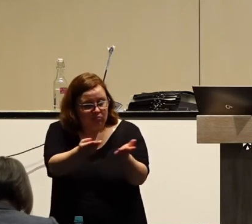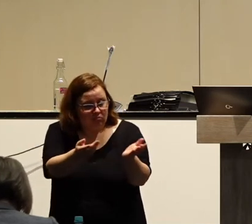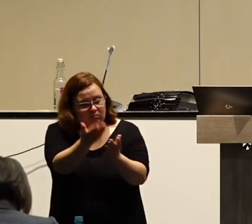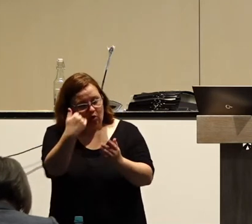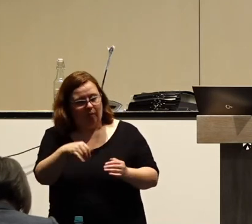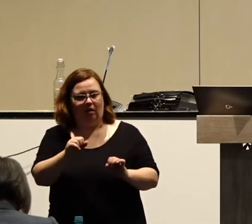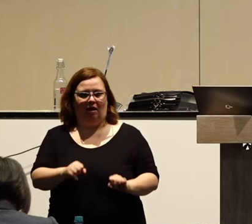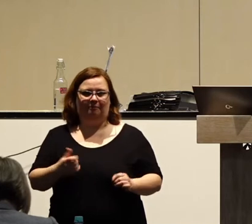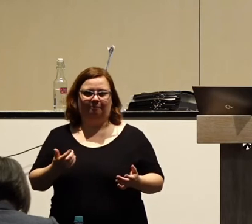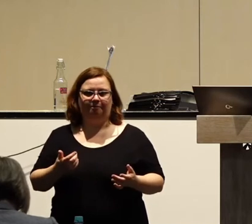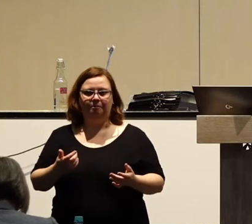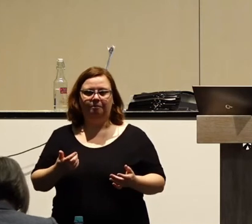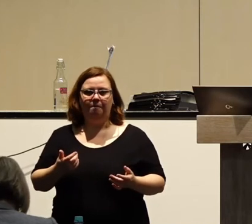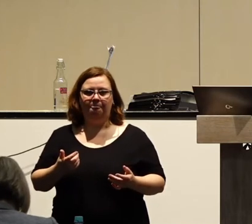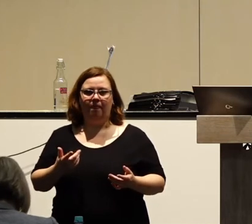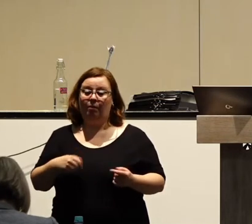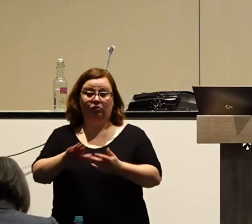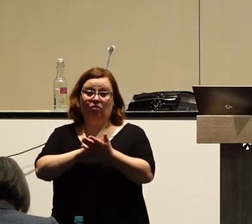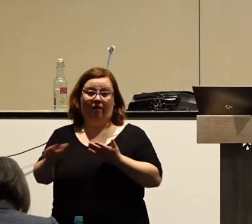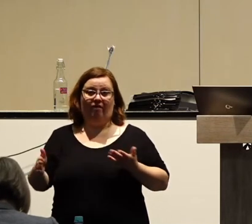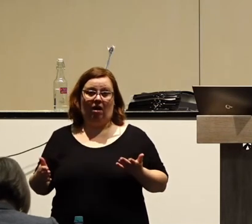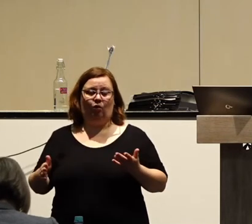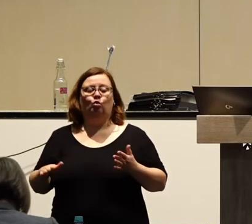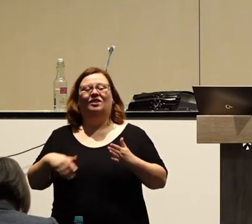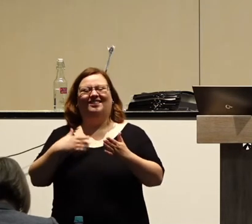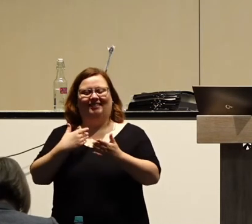herankommen. Das ist gar nicht so einfach und